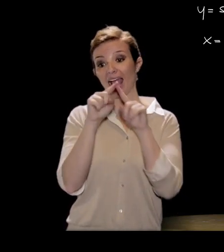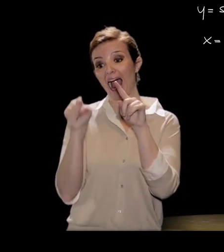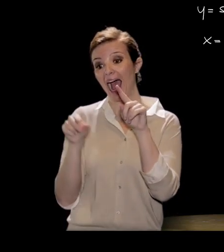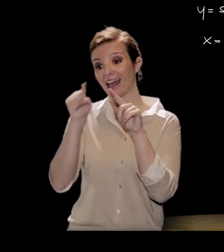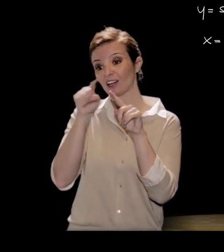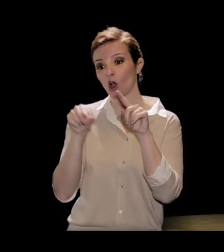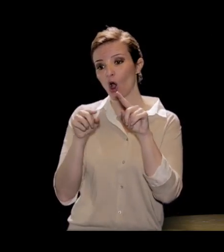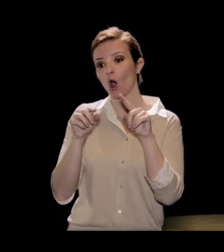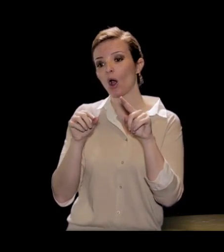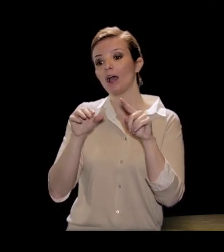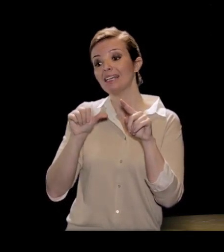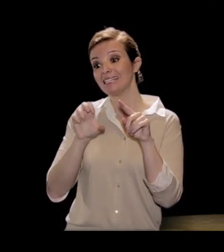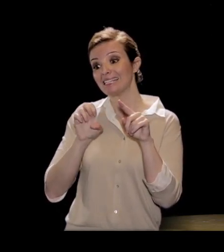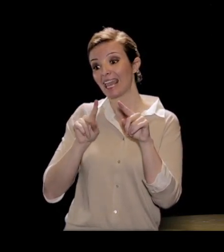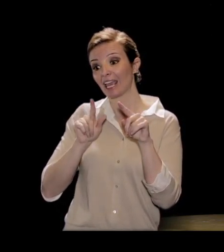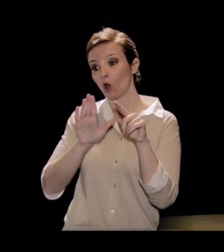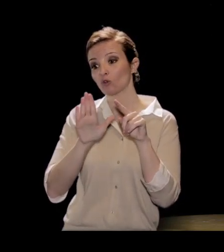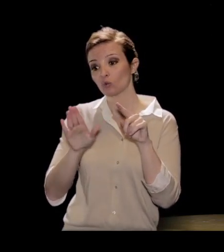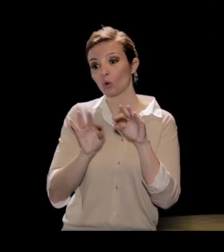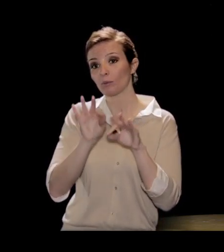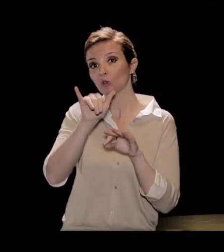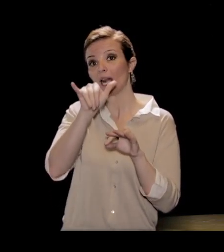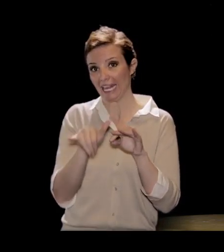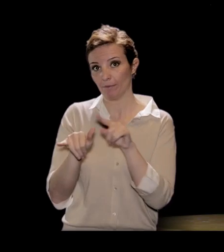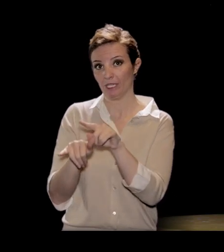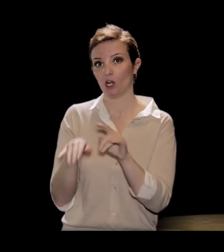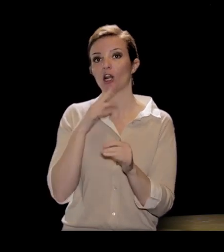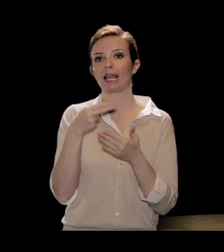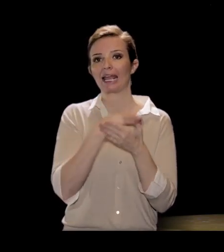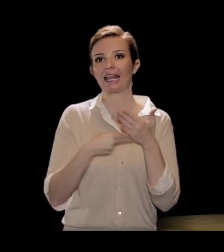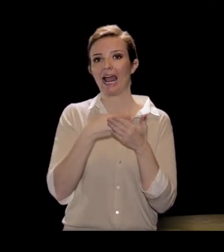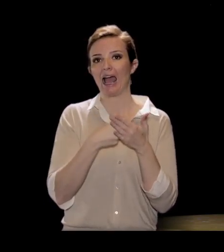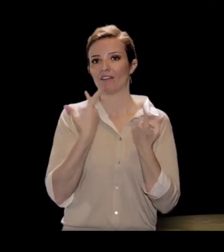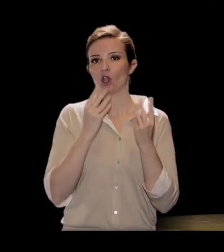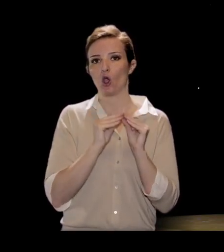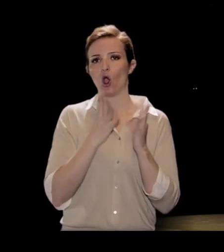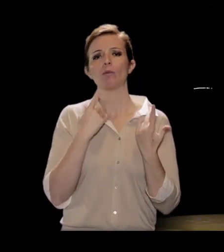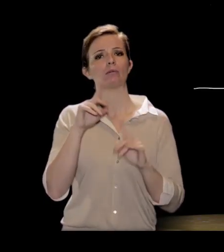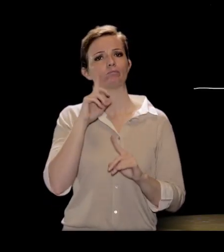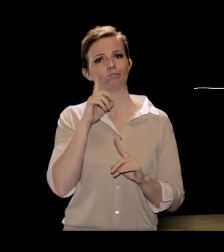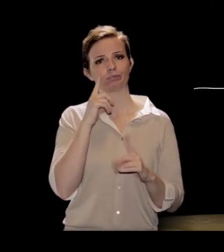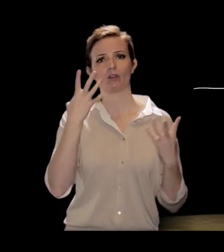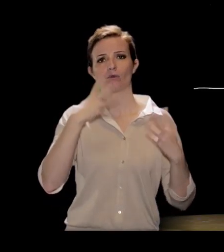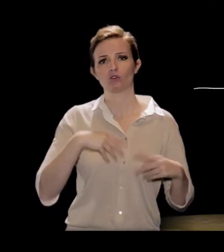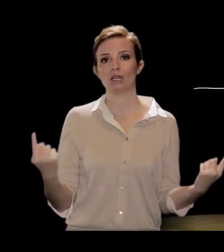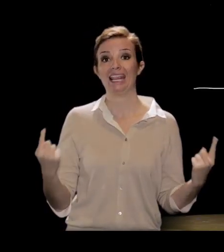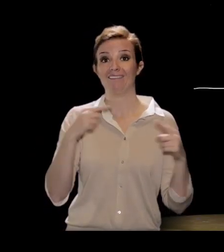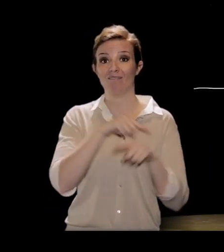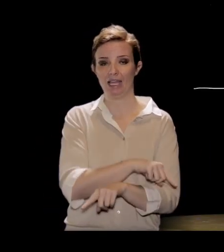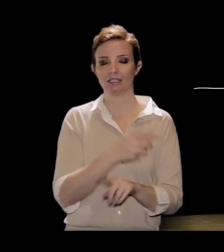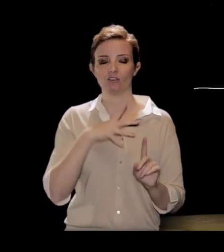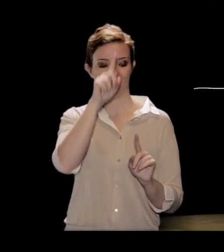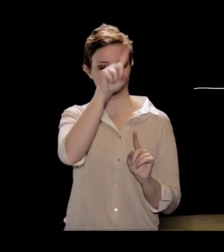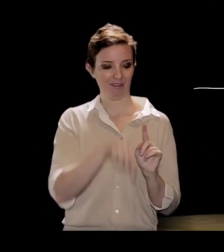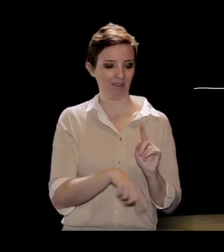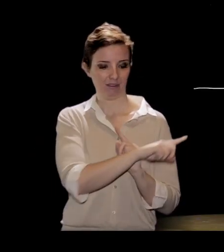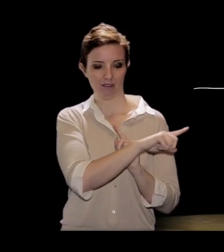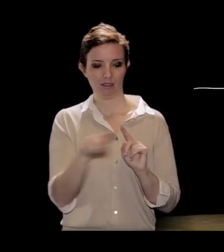y. Vediamo rapidamente il suo grafico, sfruttando la proprietà delle funzioni inverse di avere un grafico